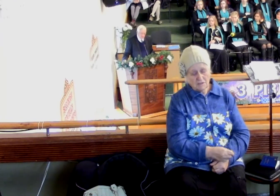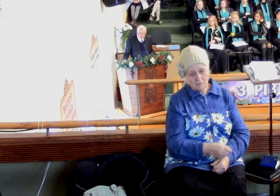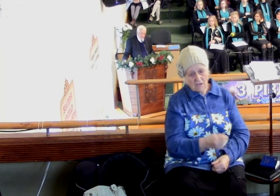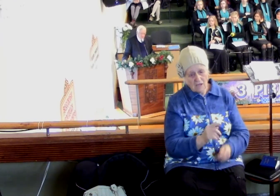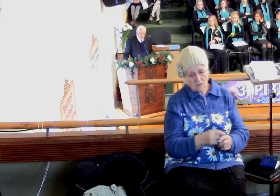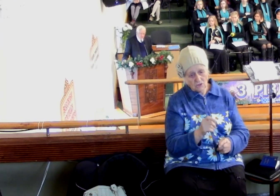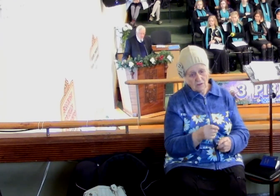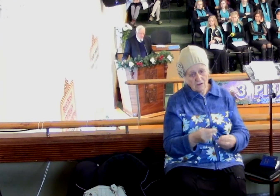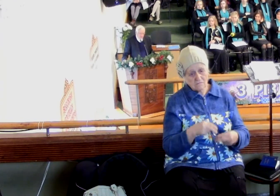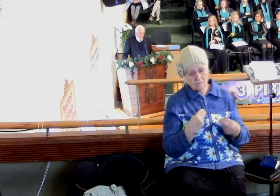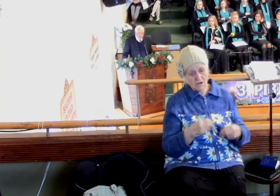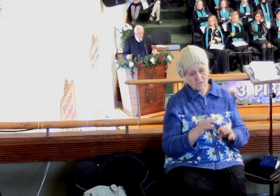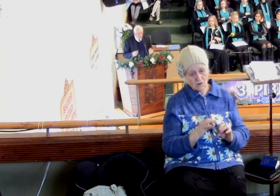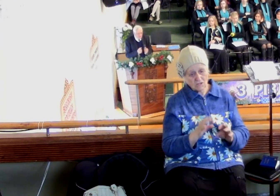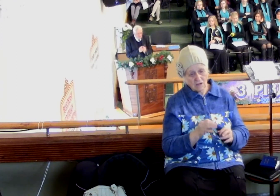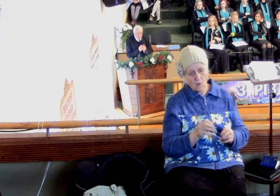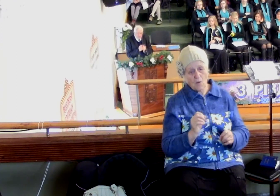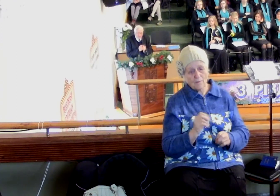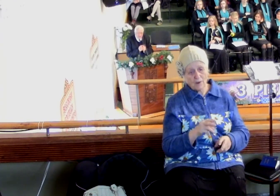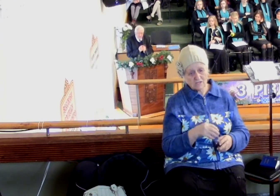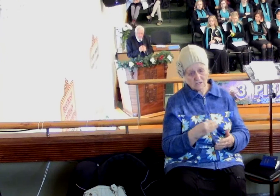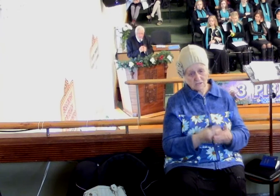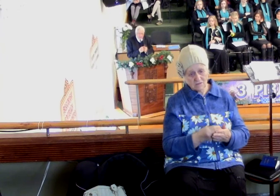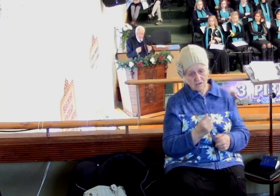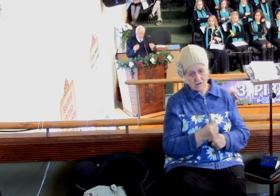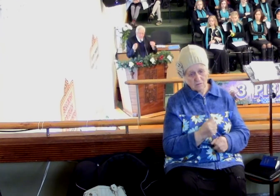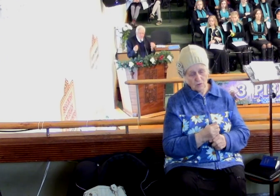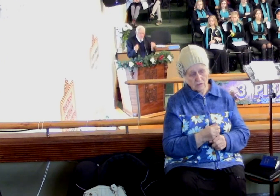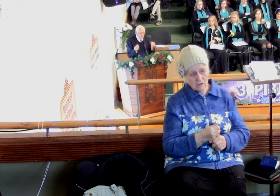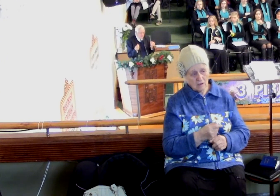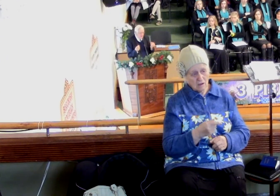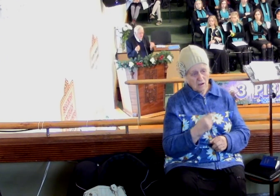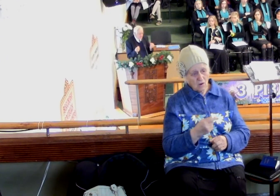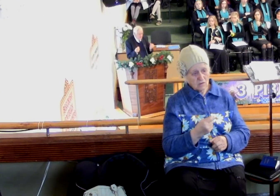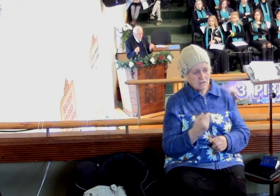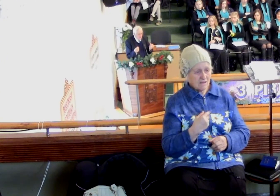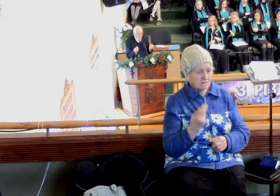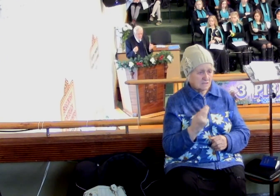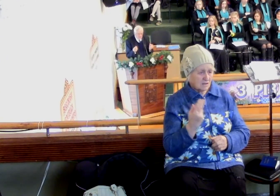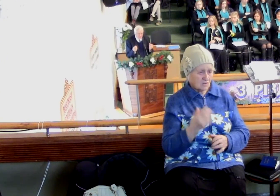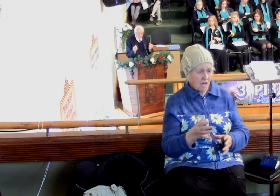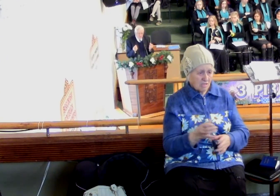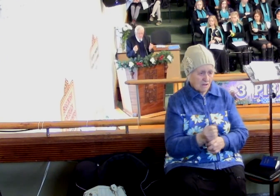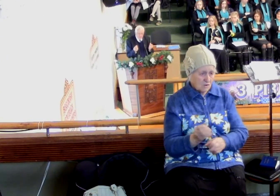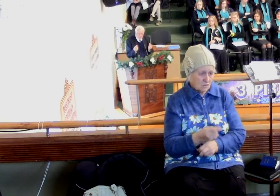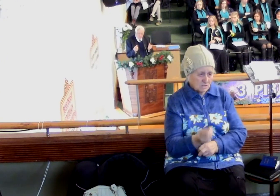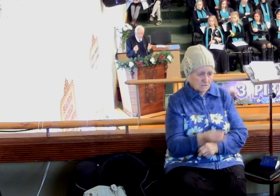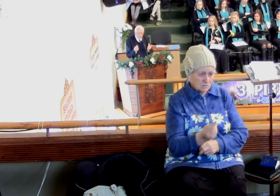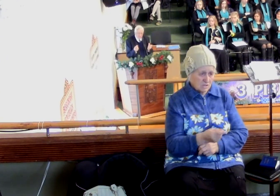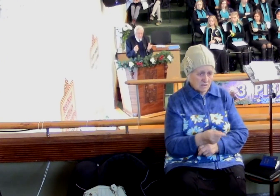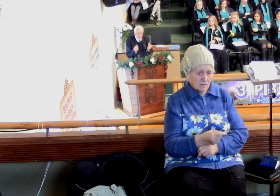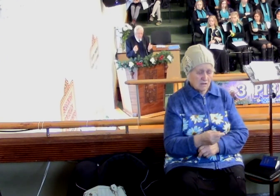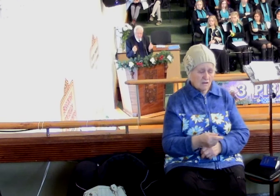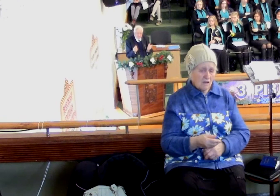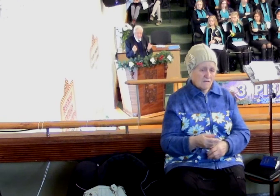работы. И говорит, я всегда в этой ловле змей при себе